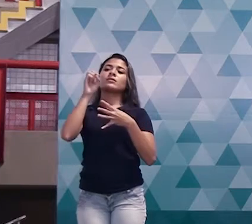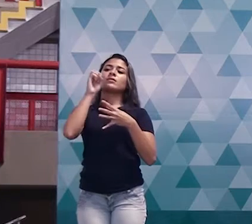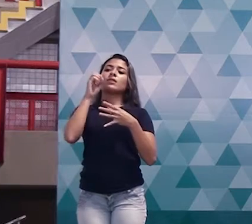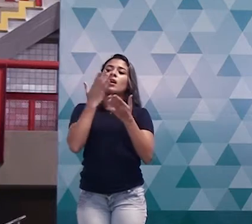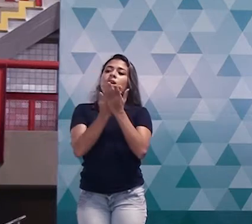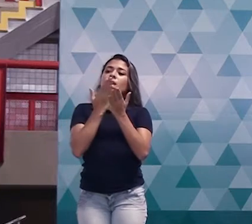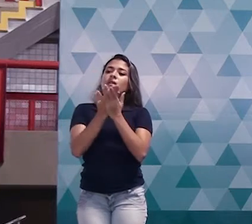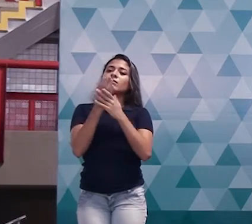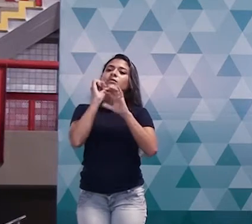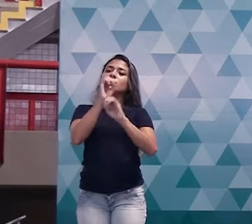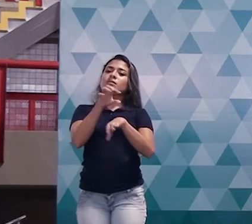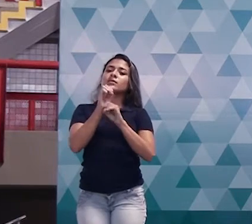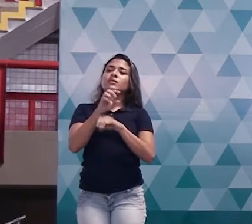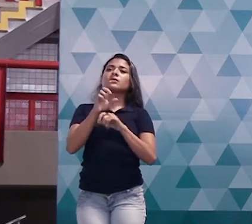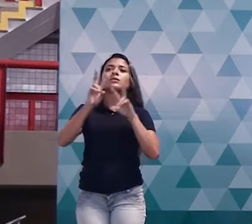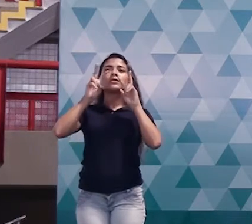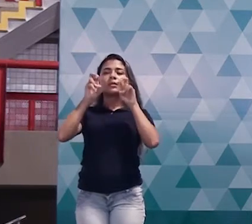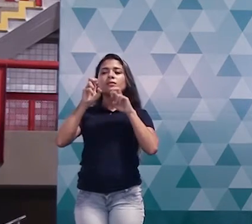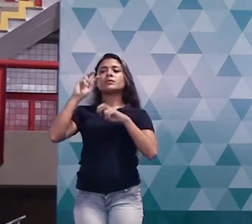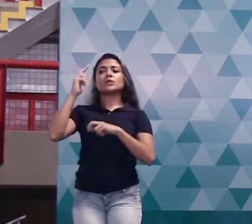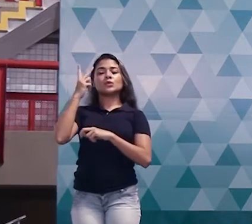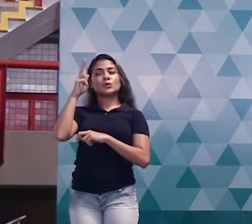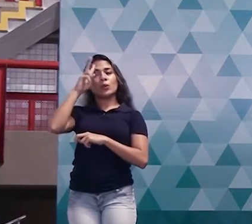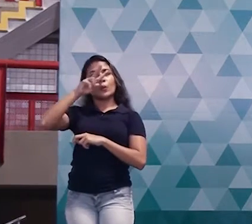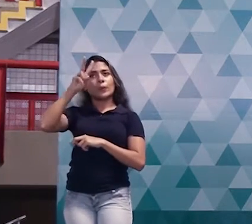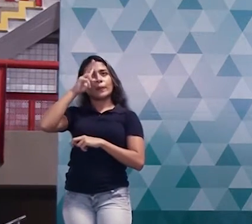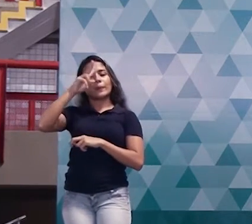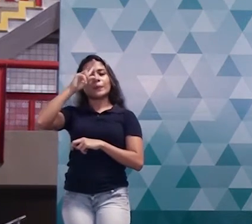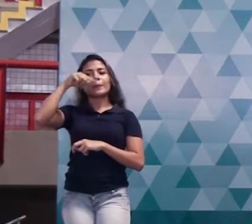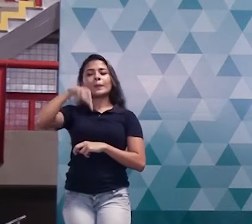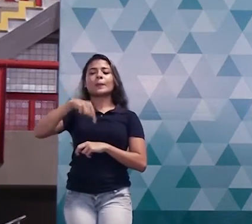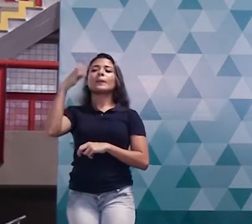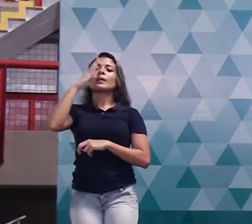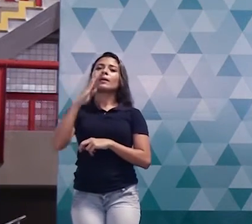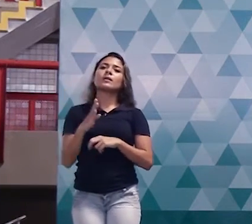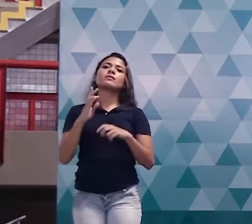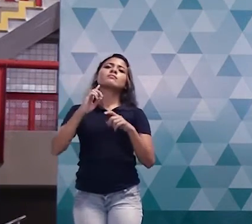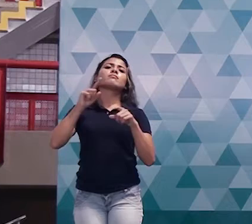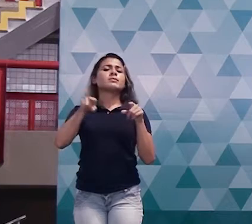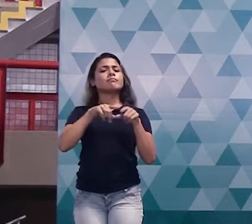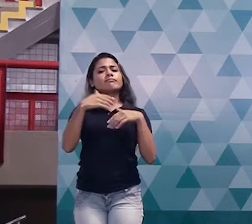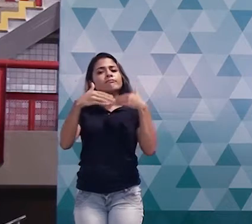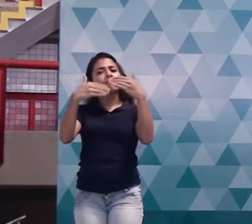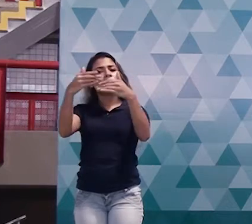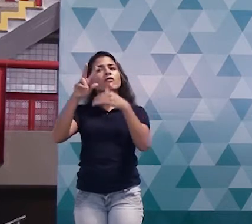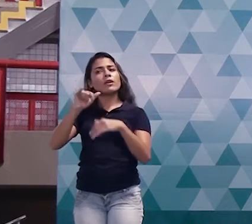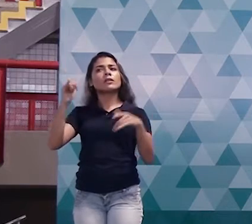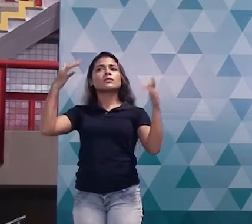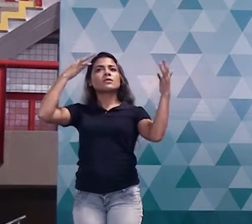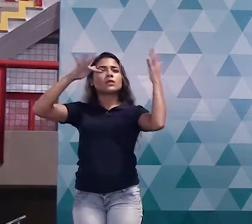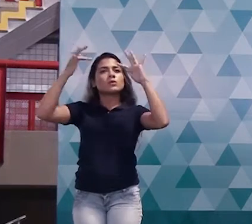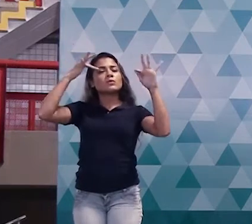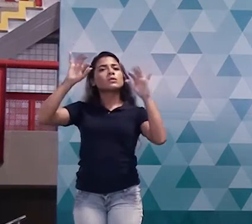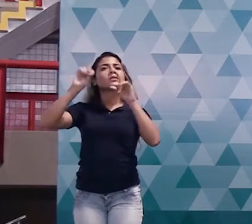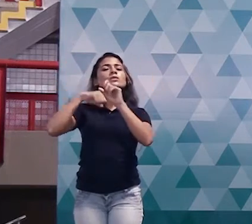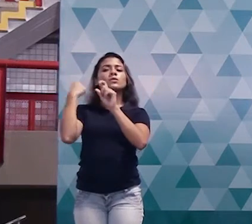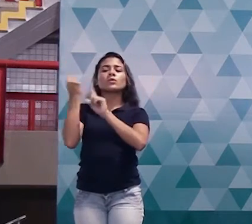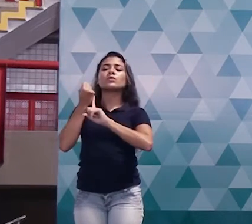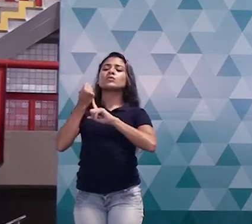de ditadura militar, e vamos conversar. E também vamos ter os encontros de filosofia e sociologia, que também são comigo. E aí, dessa